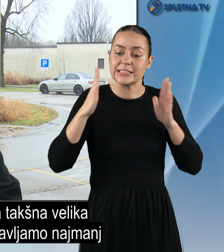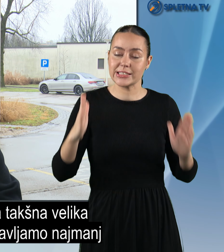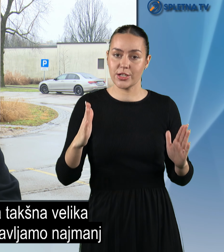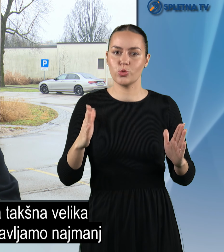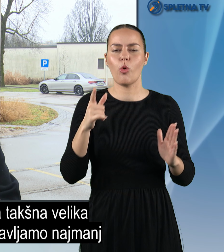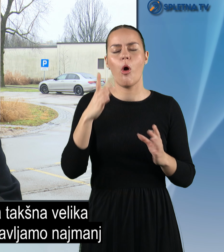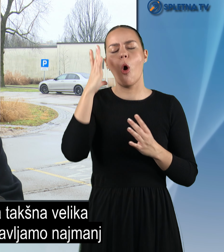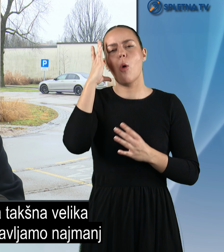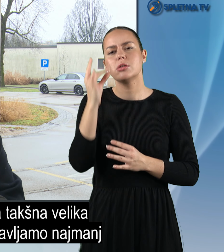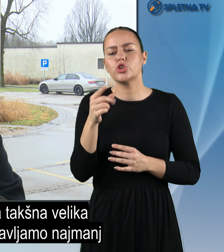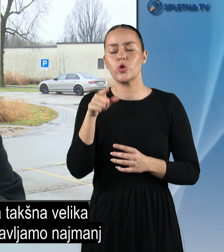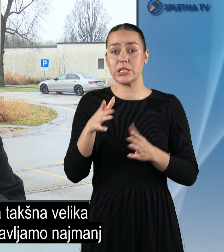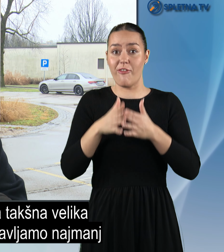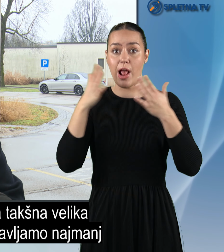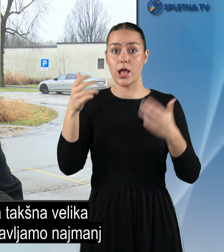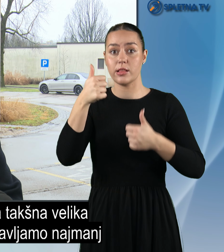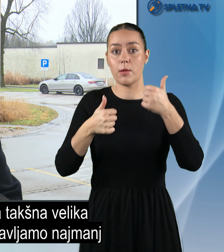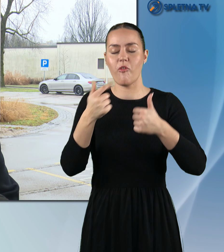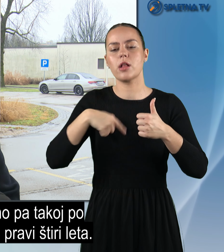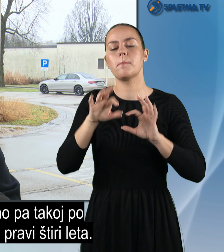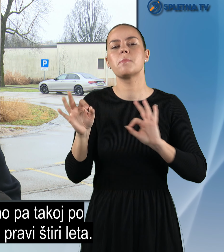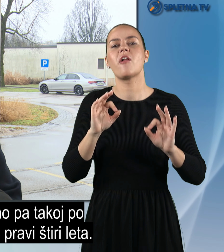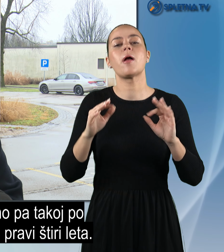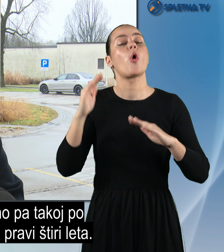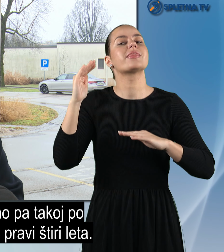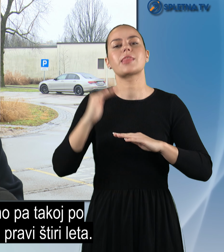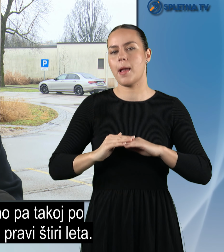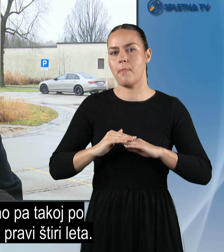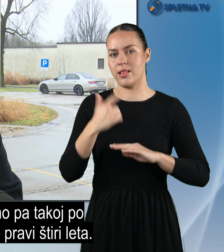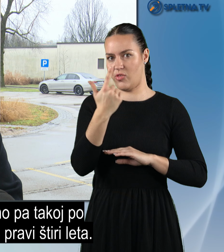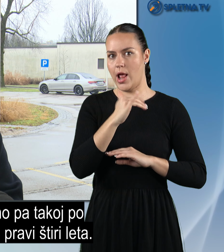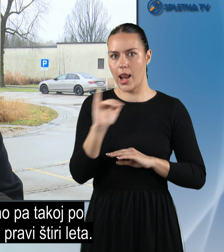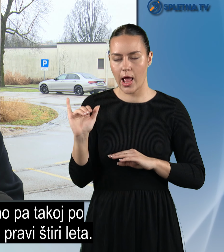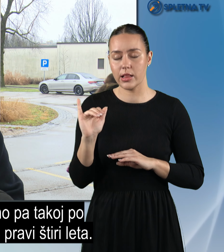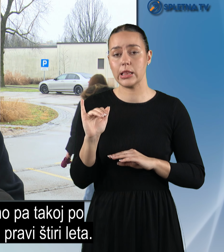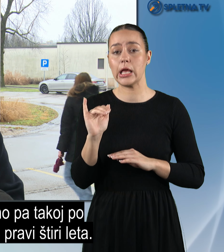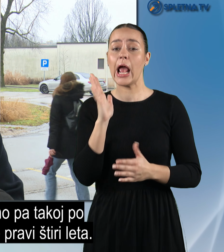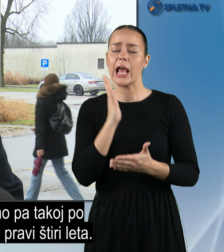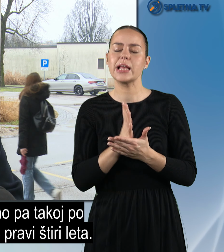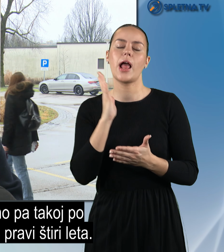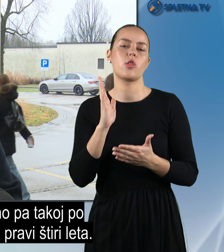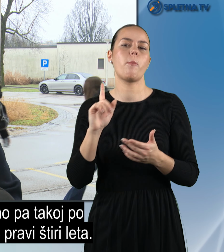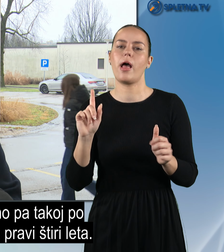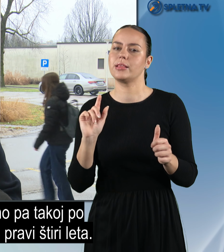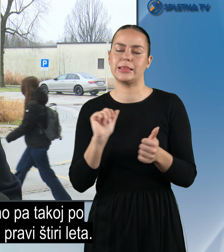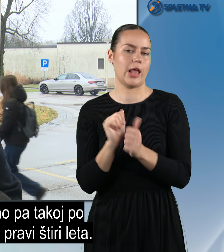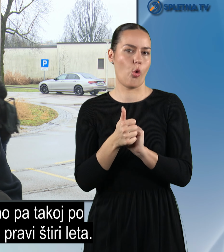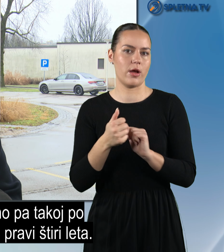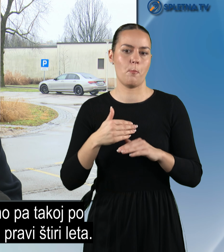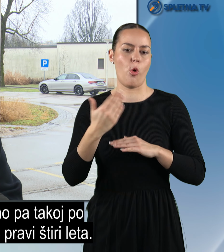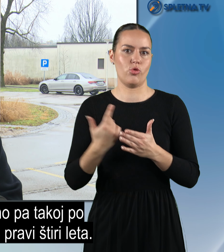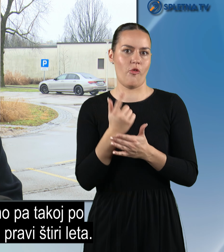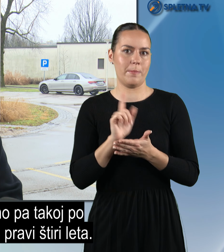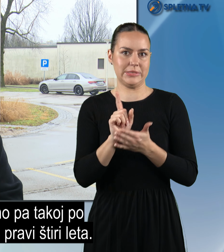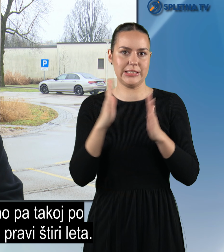Običajno se na taka velika tekmovanja pripravljamo najmanj 2 leti, lahko pa idealno pa seveda takoj po novem ciklusu, se pravi 4 leta.